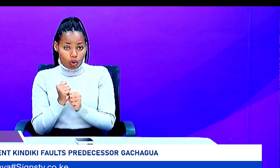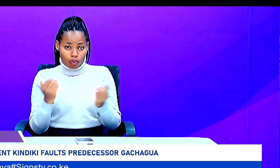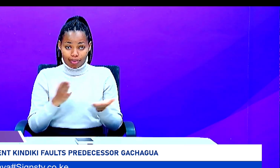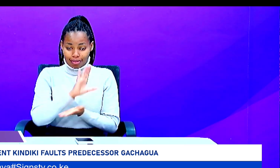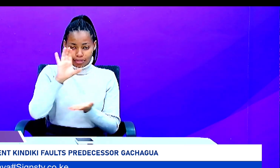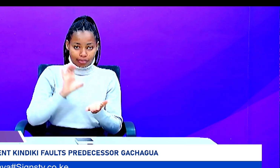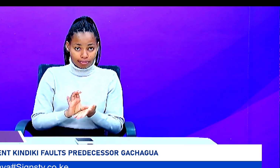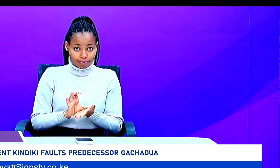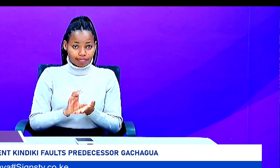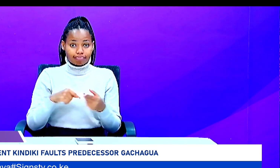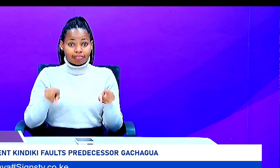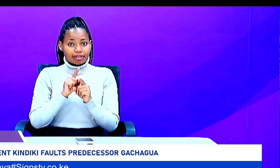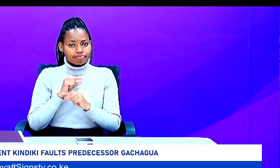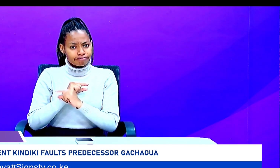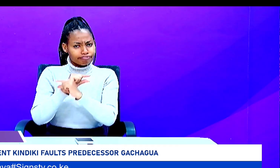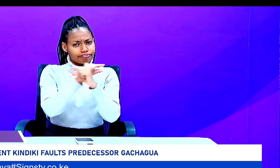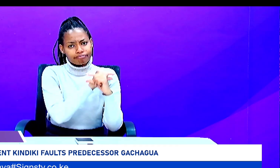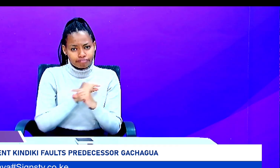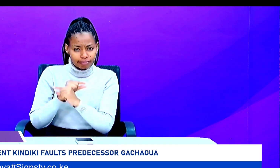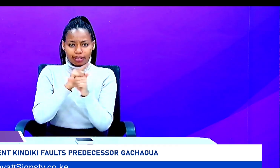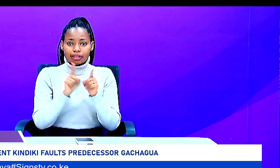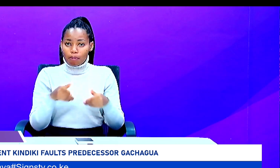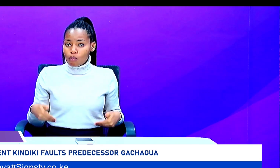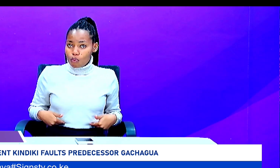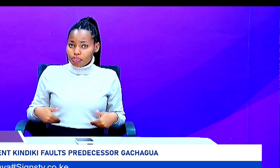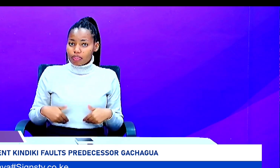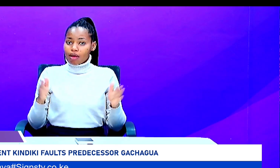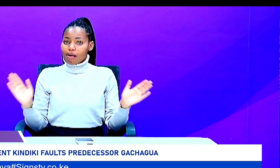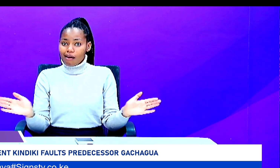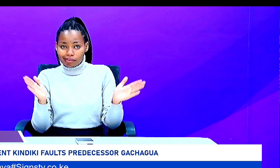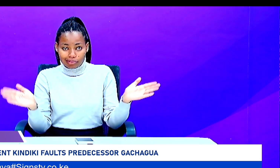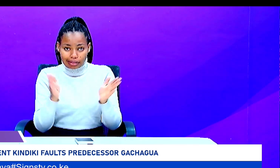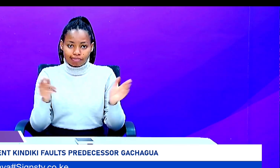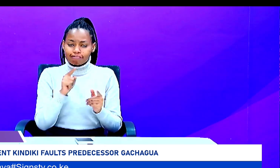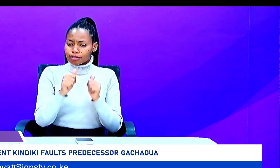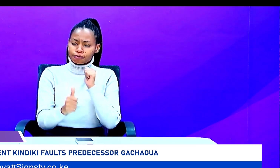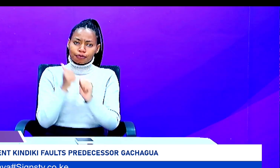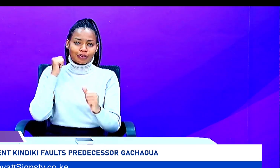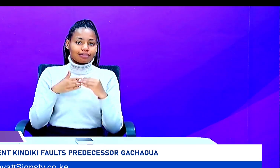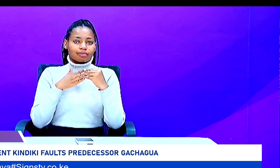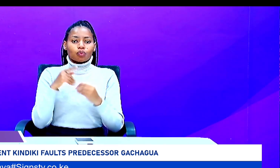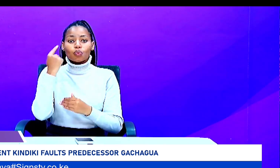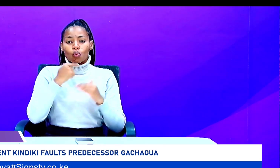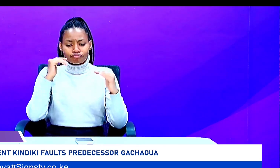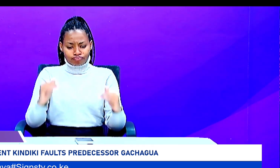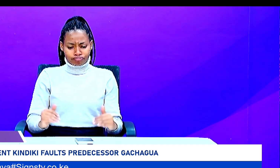the youth, encouraging them to reject leaders who promote violence and